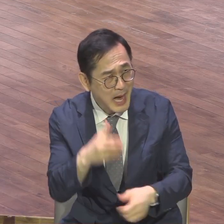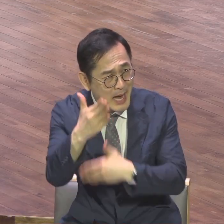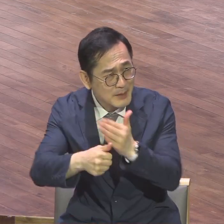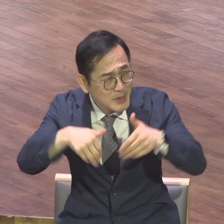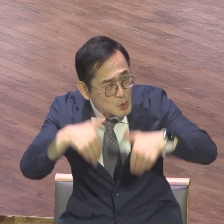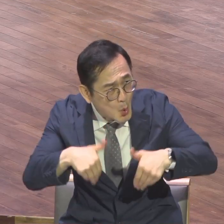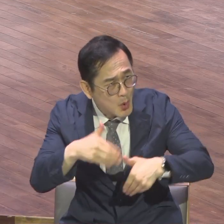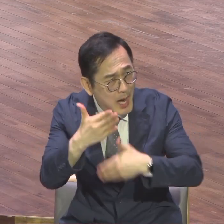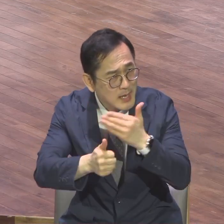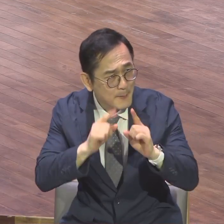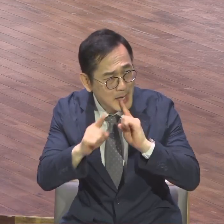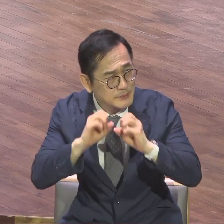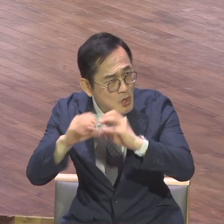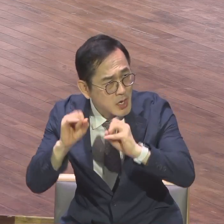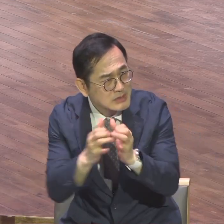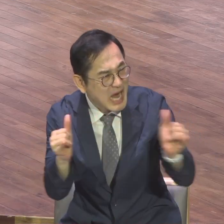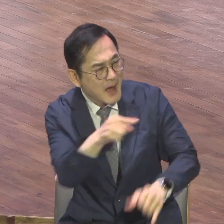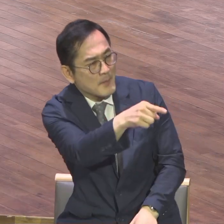하며.